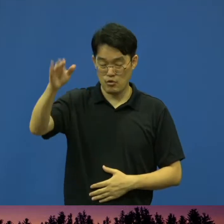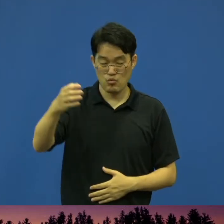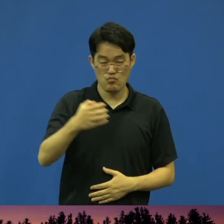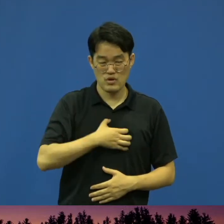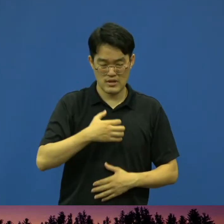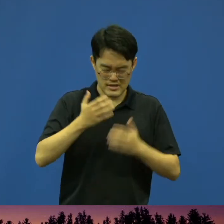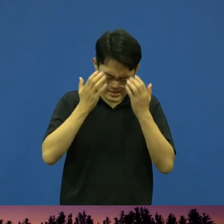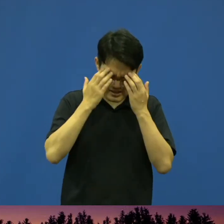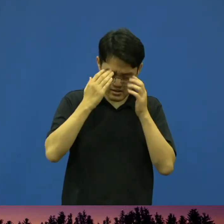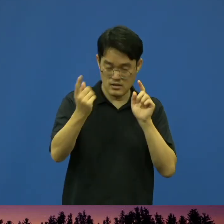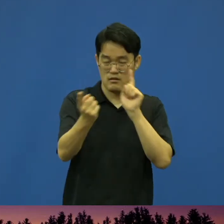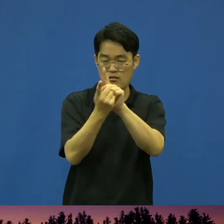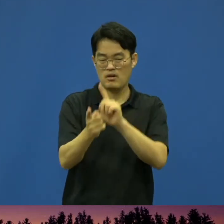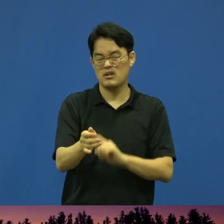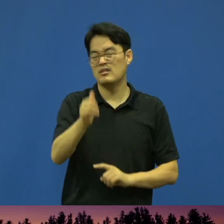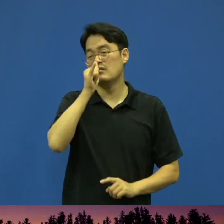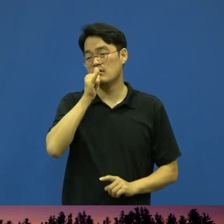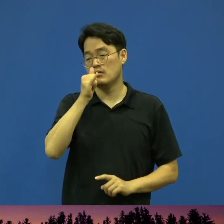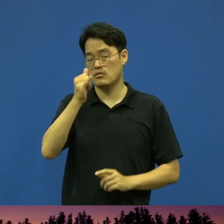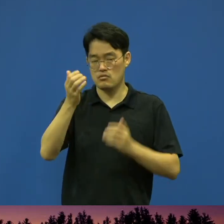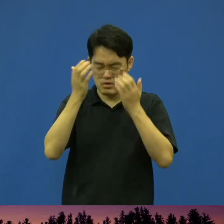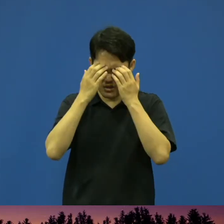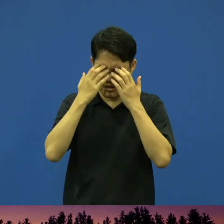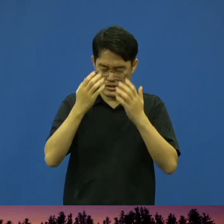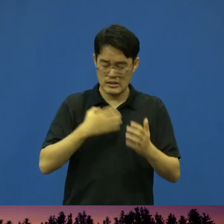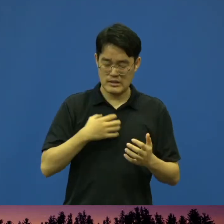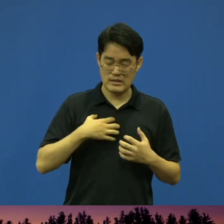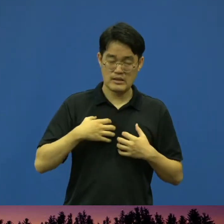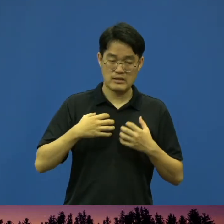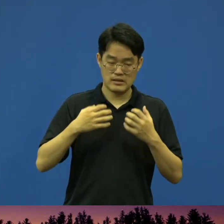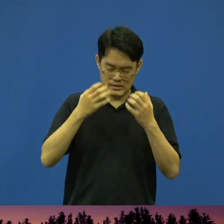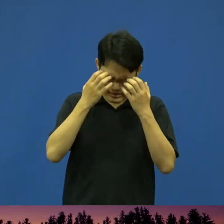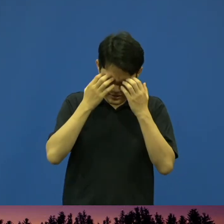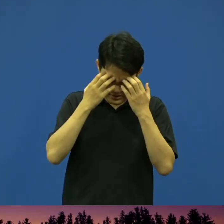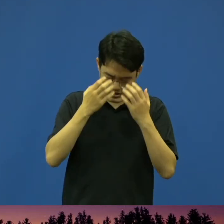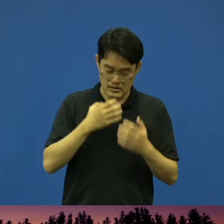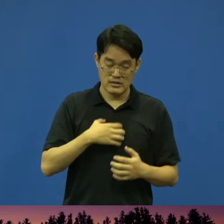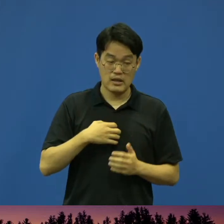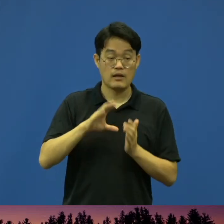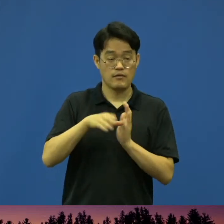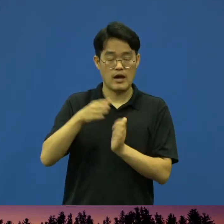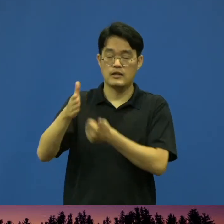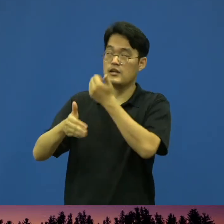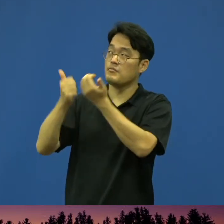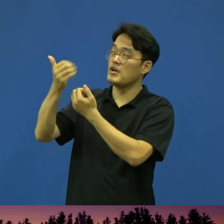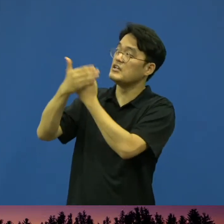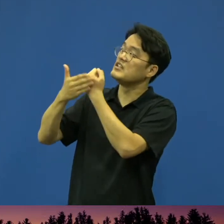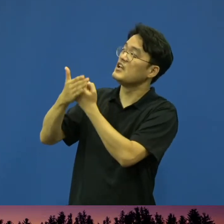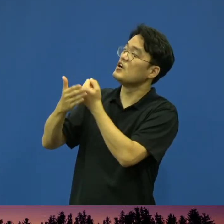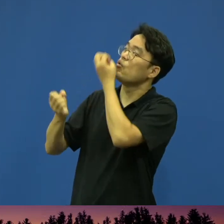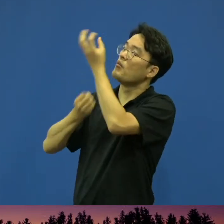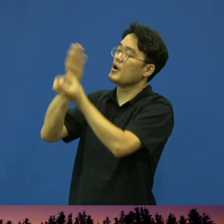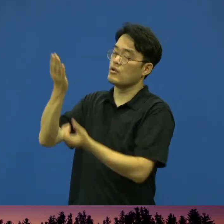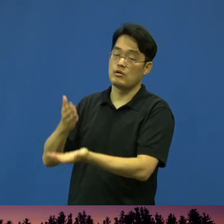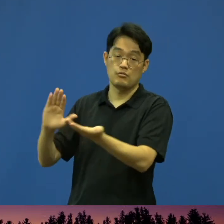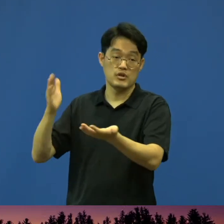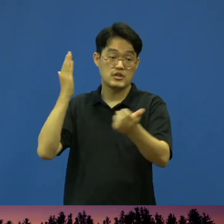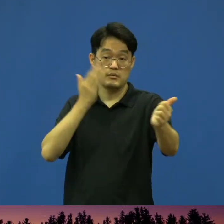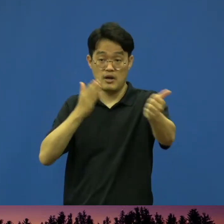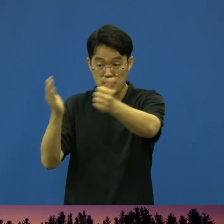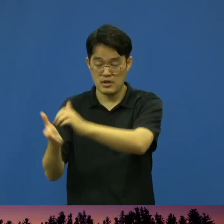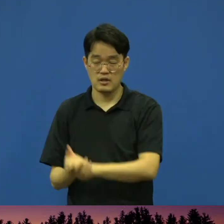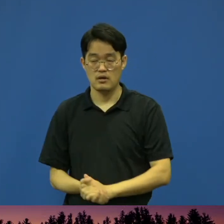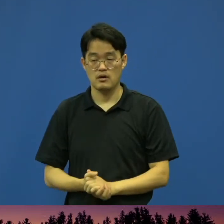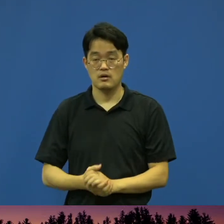것입니다. 그러나 위기 앞에 하나님의 은혜라고 고백하는 여러분이 될 수 있기를 주님의 이름으로 축복합니다. 위기 앞에 무릎 꿇지 말고